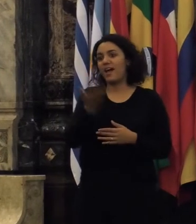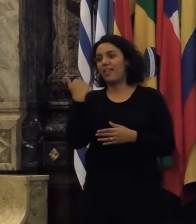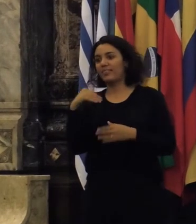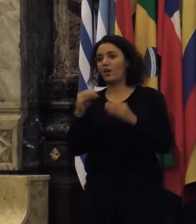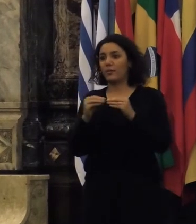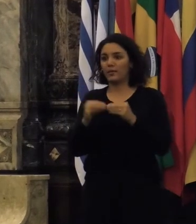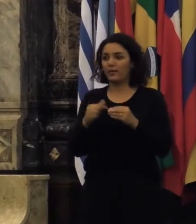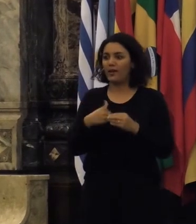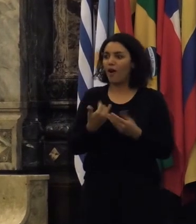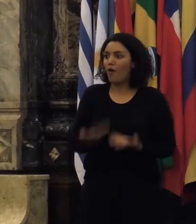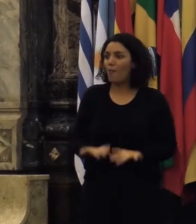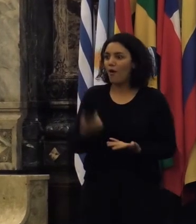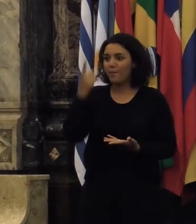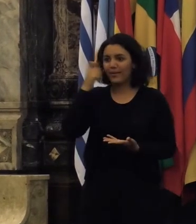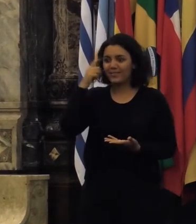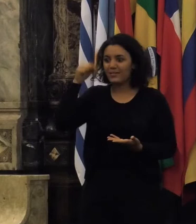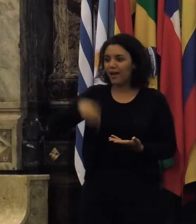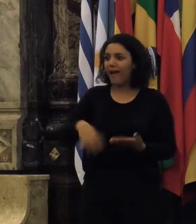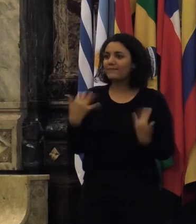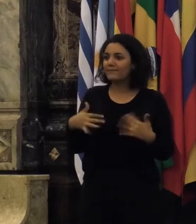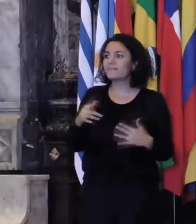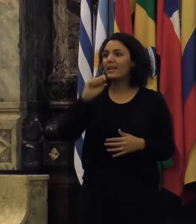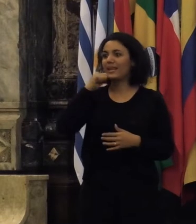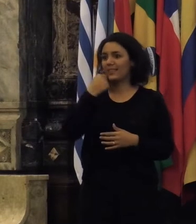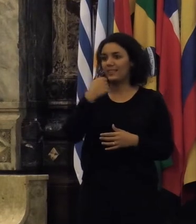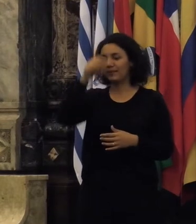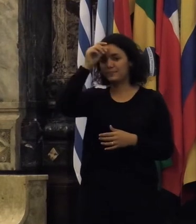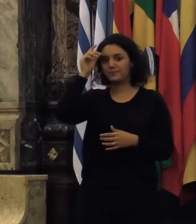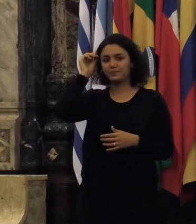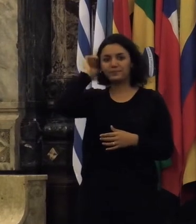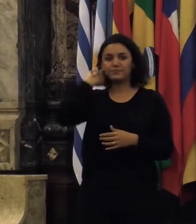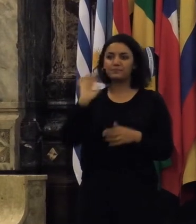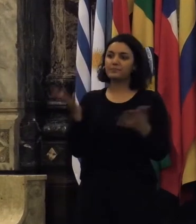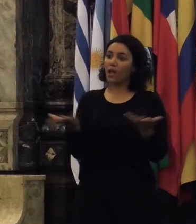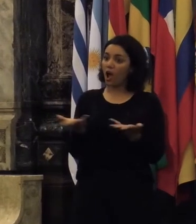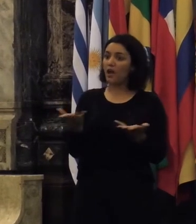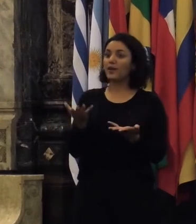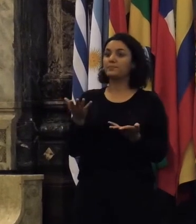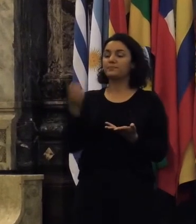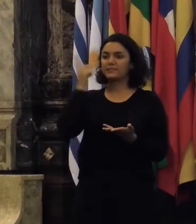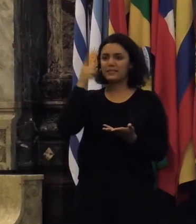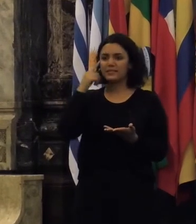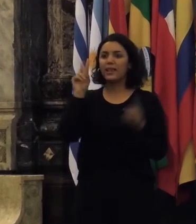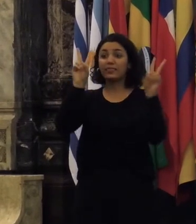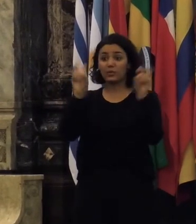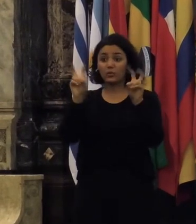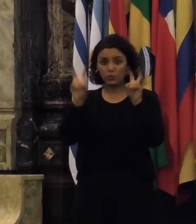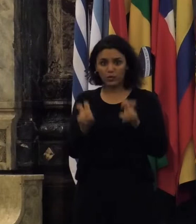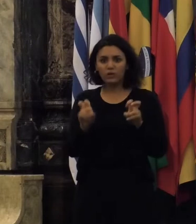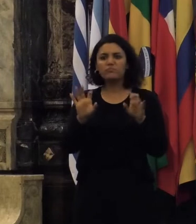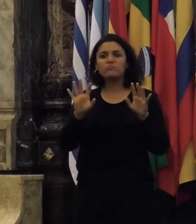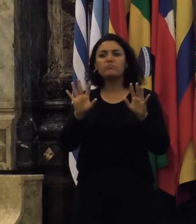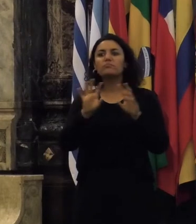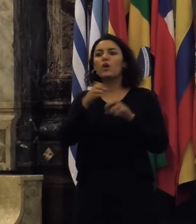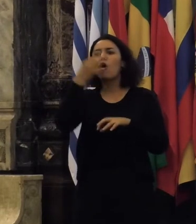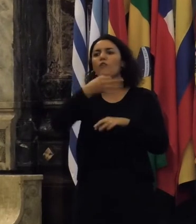me están haciendo vivir. Bueno, para pensar en algo que... Fíjense qué título tiene esta